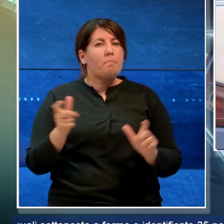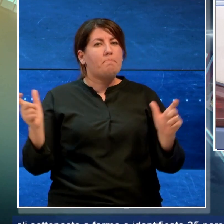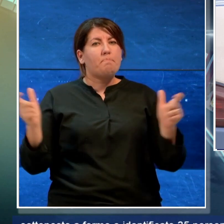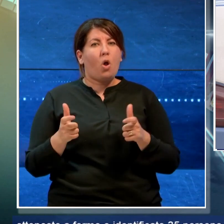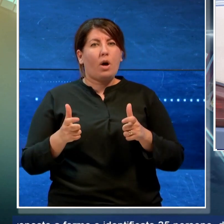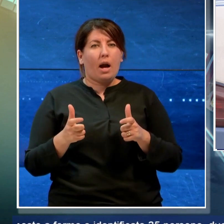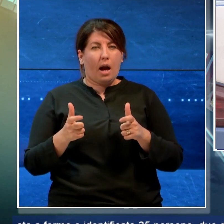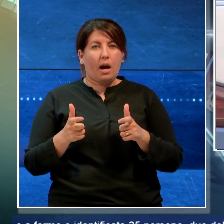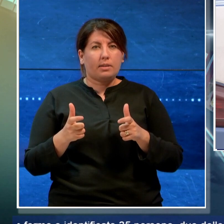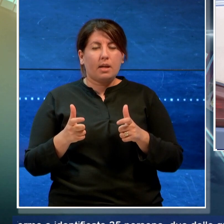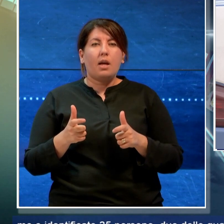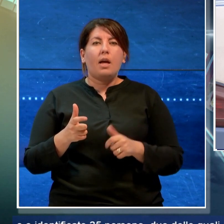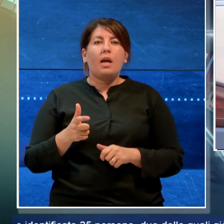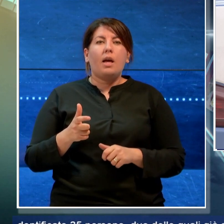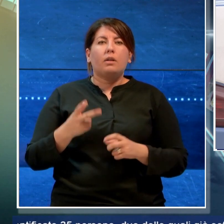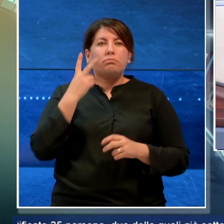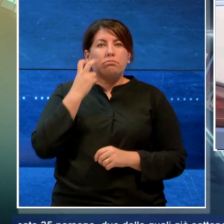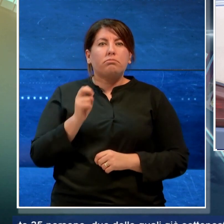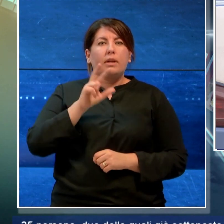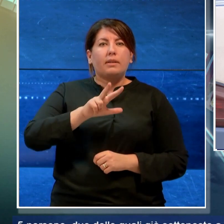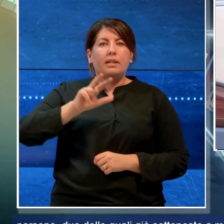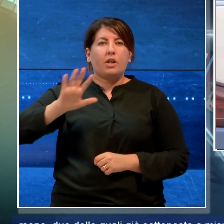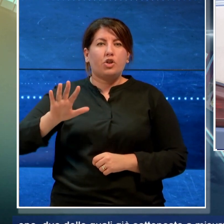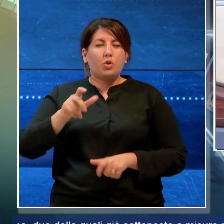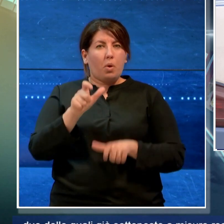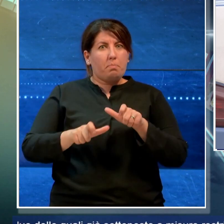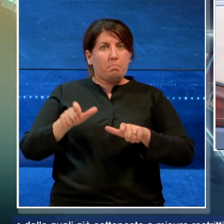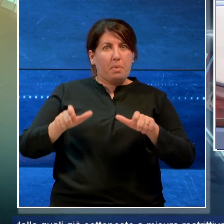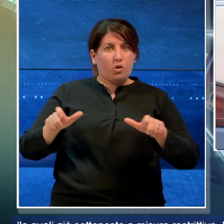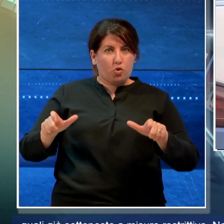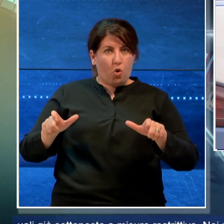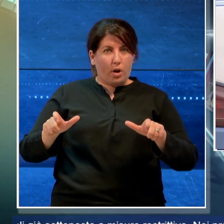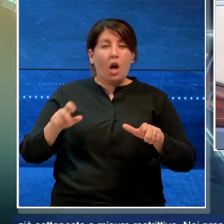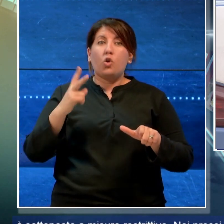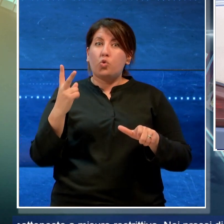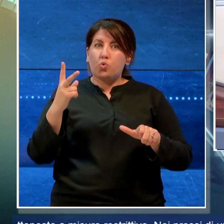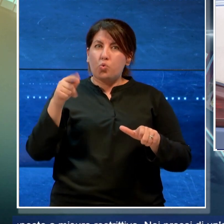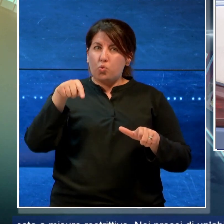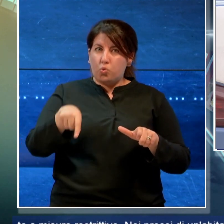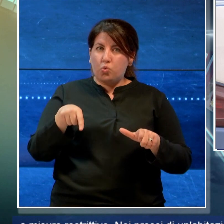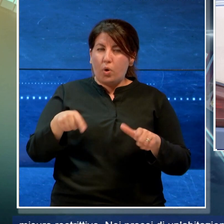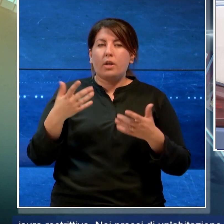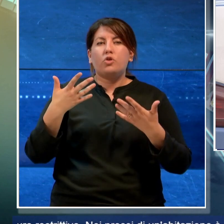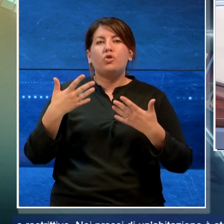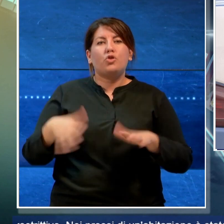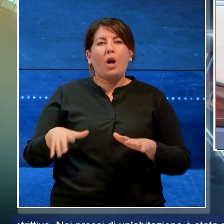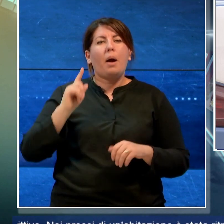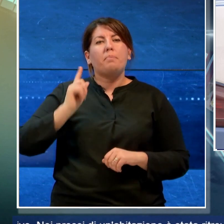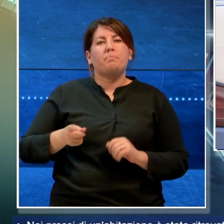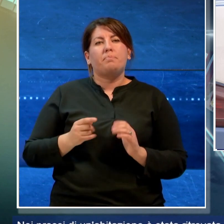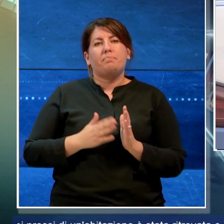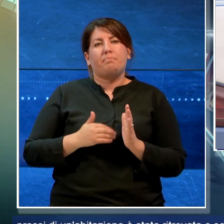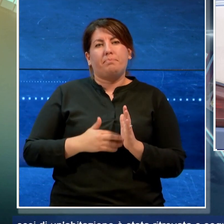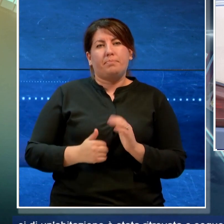identificate 35 persone, due delle quali già sottoposti a misure